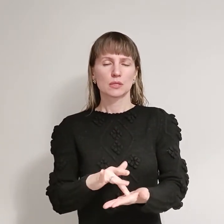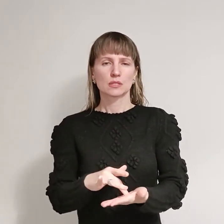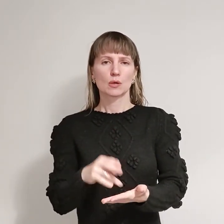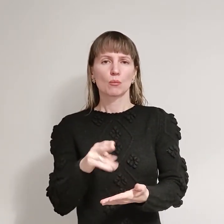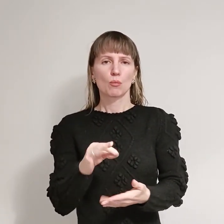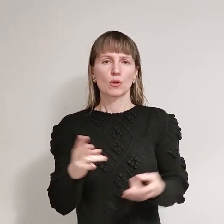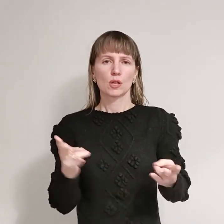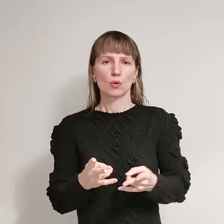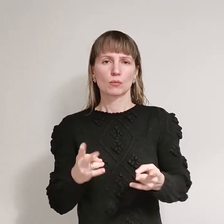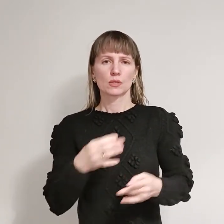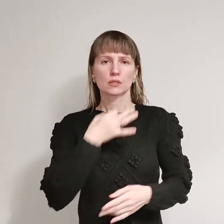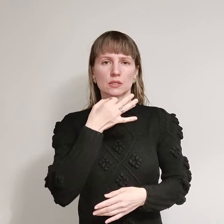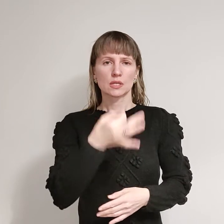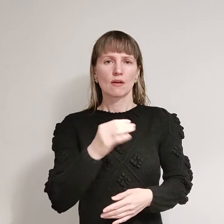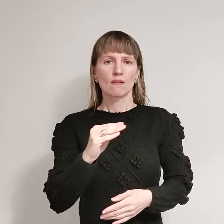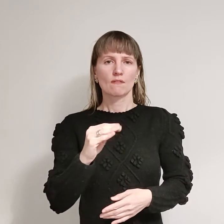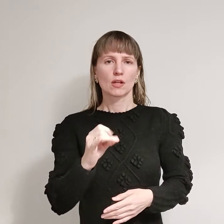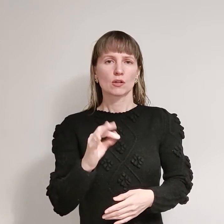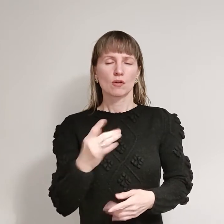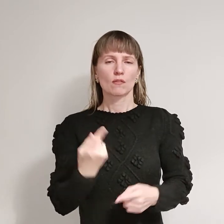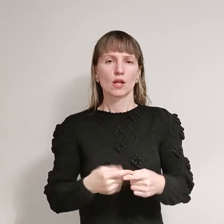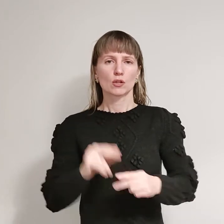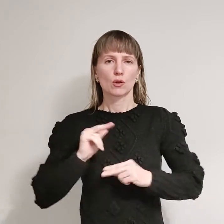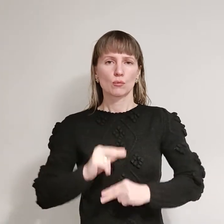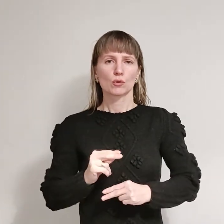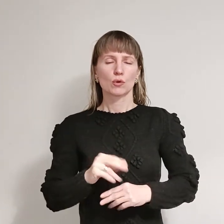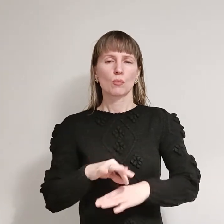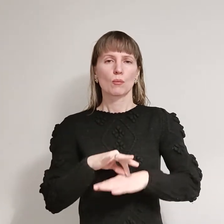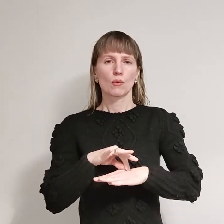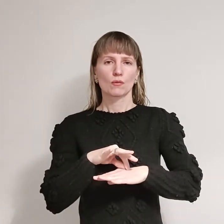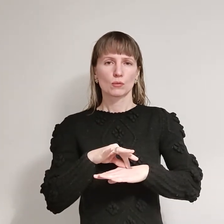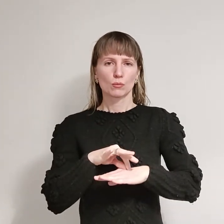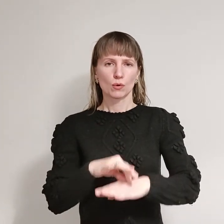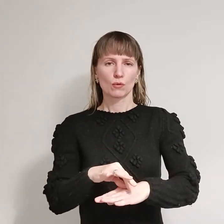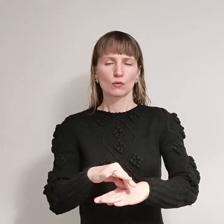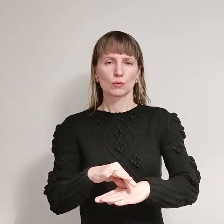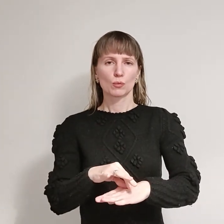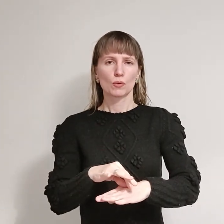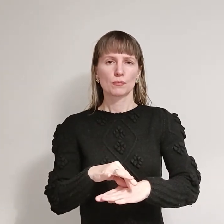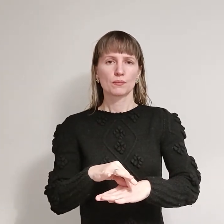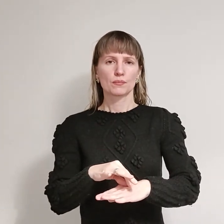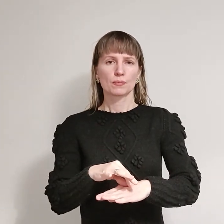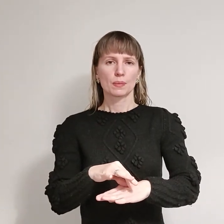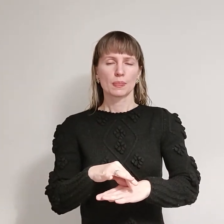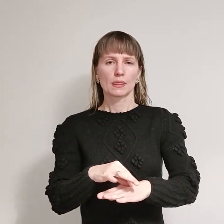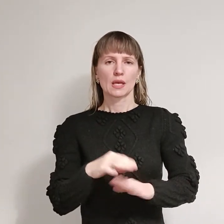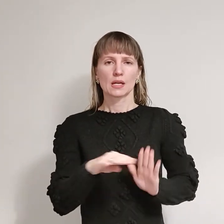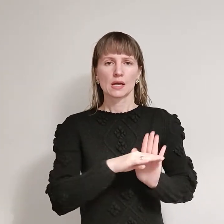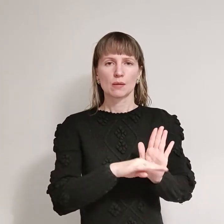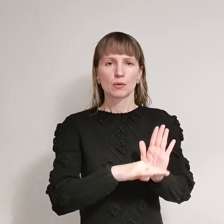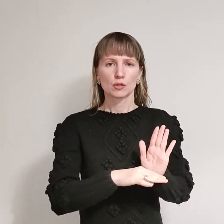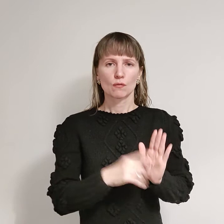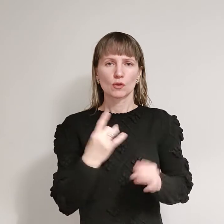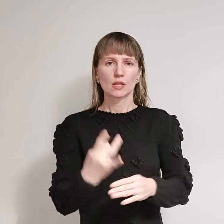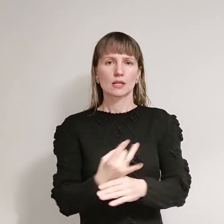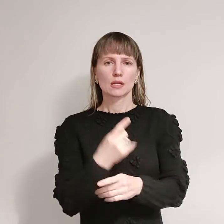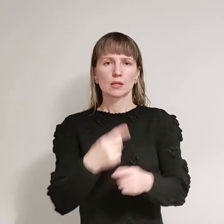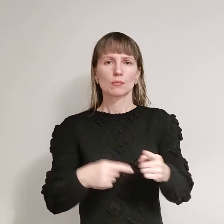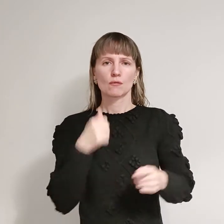Федоров. Дану роботу ми проводимо регламентно. Цю роботу ми проводимо регламентовано раз на півроку, але сьогодні